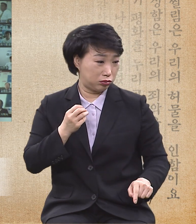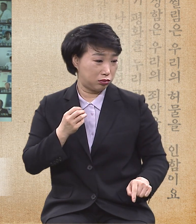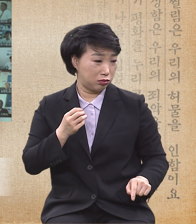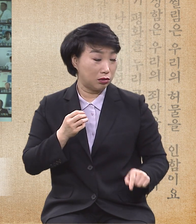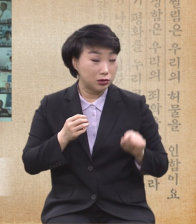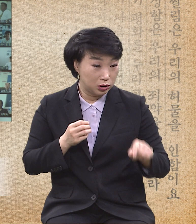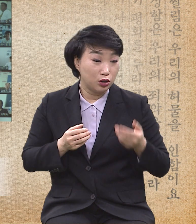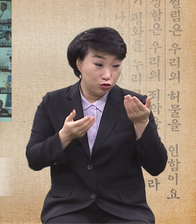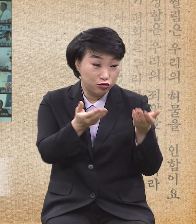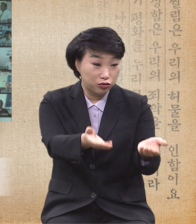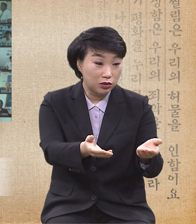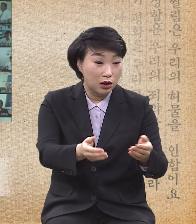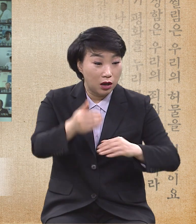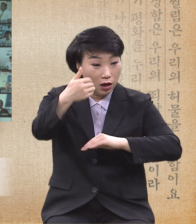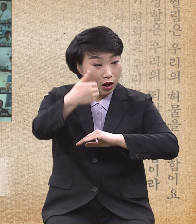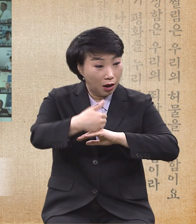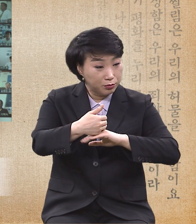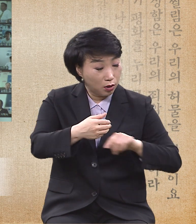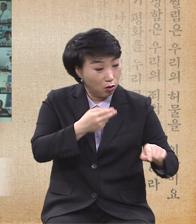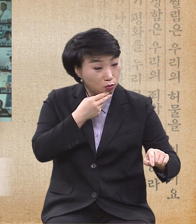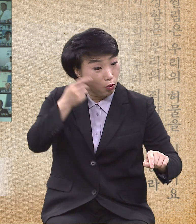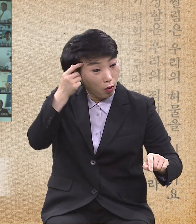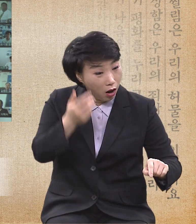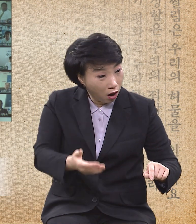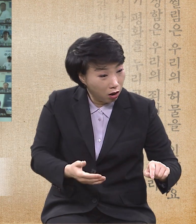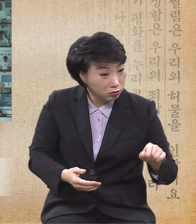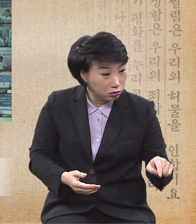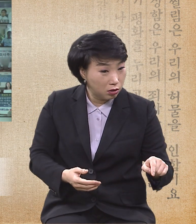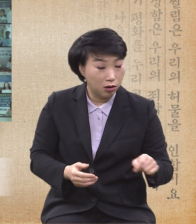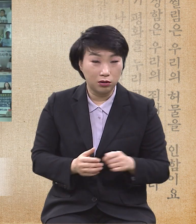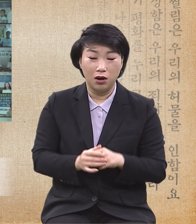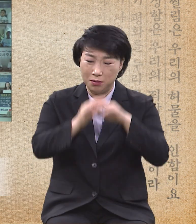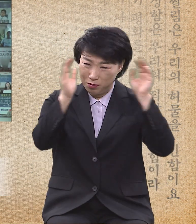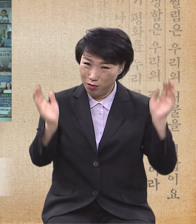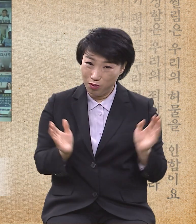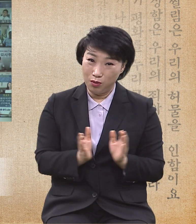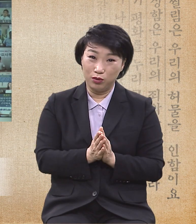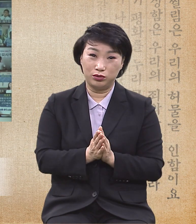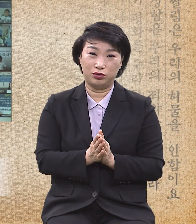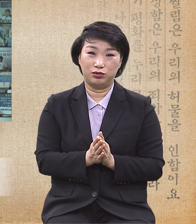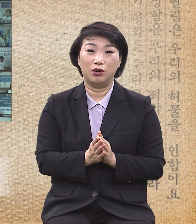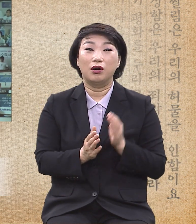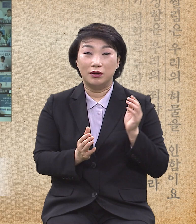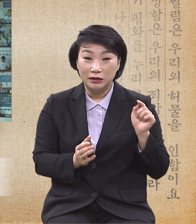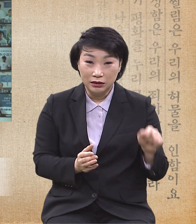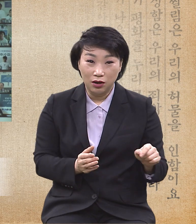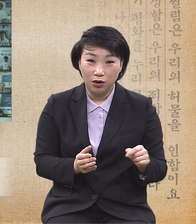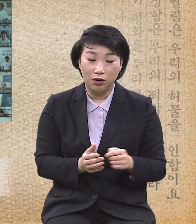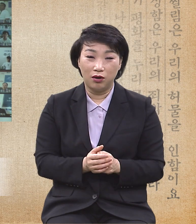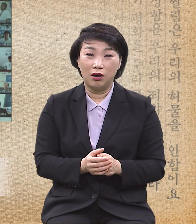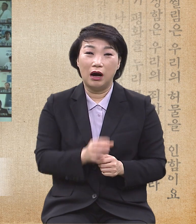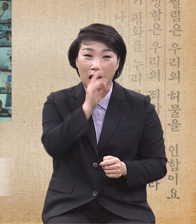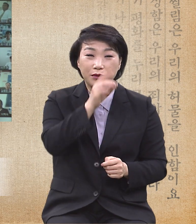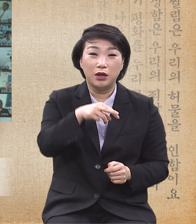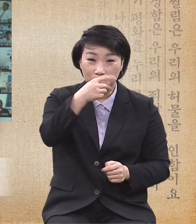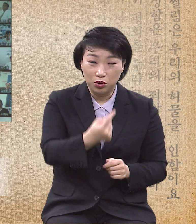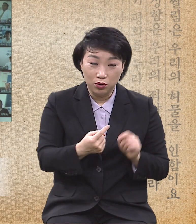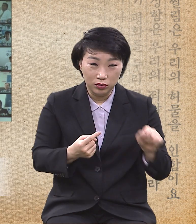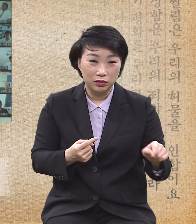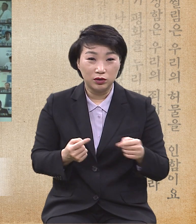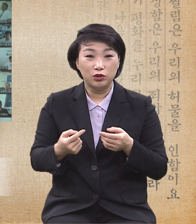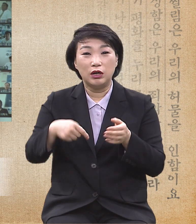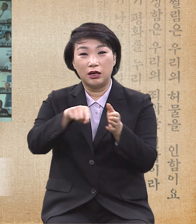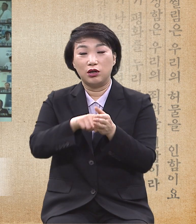내가 네게 베푼 감사는 어디 갔니? 그거 다 안 돼도 내가 너를 위해서